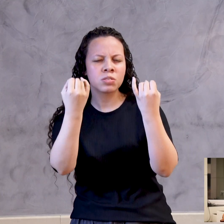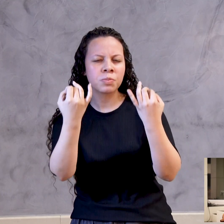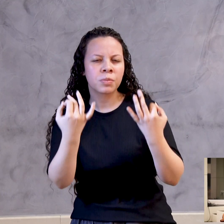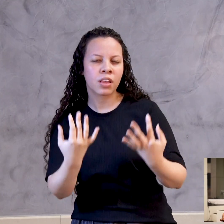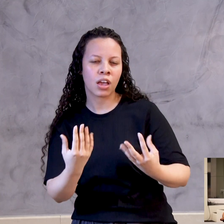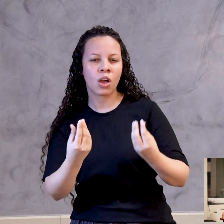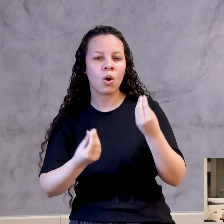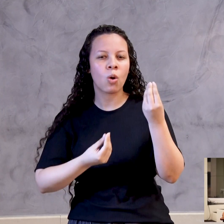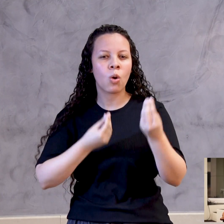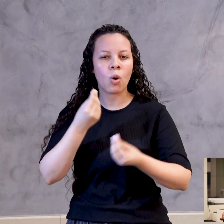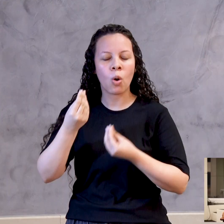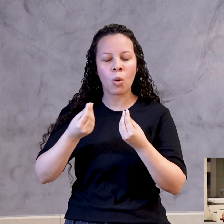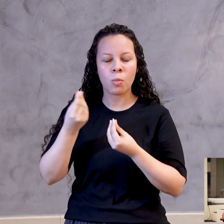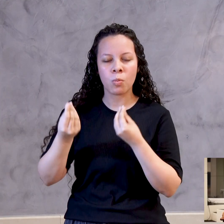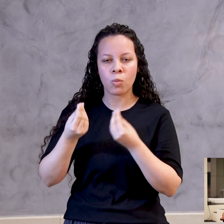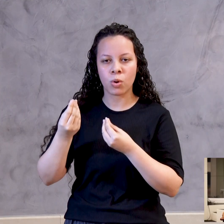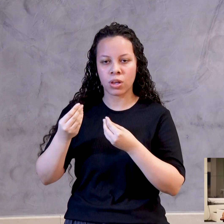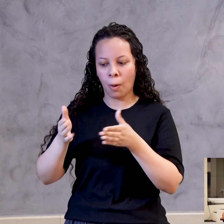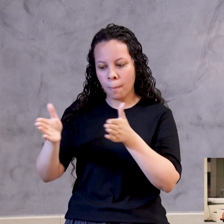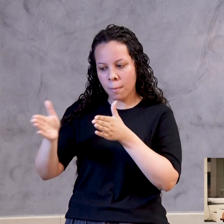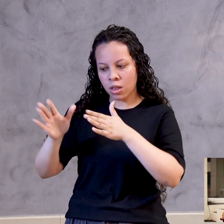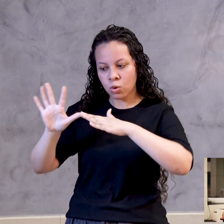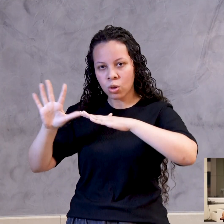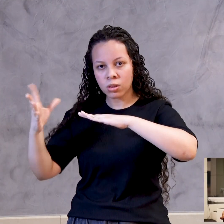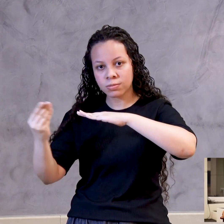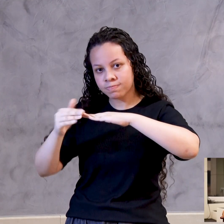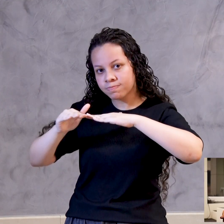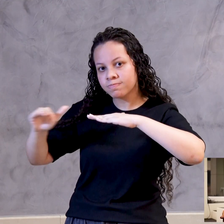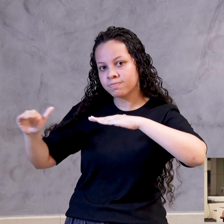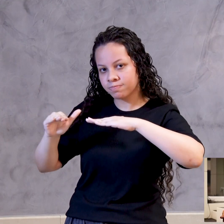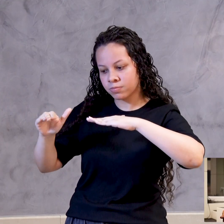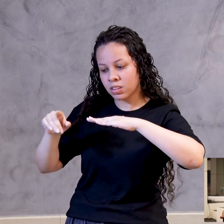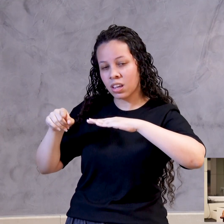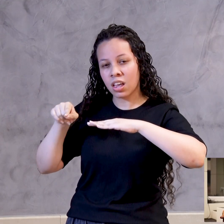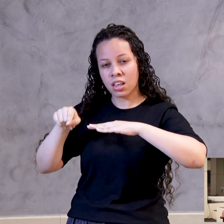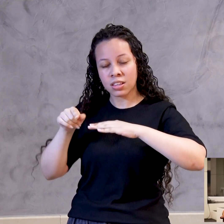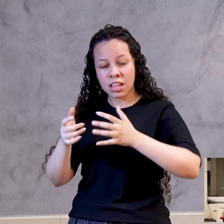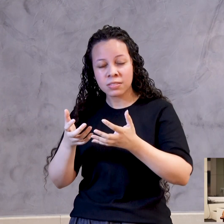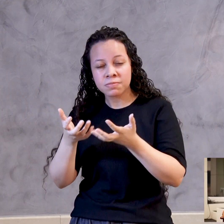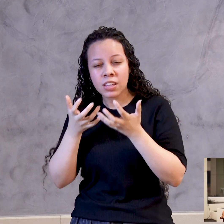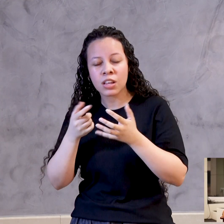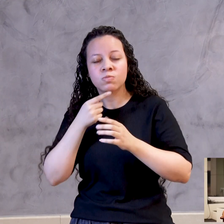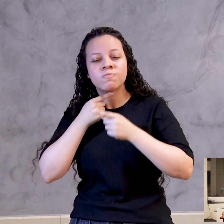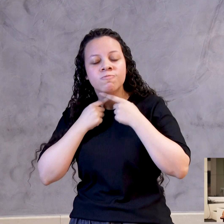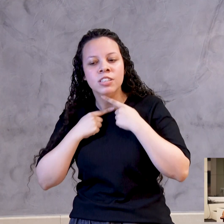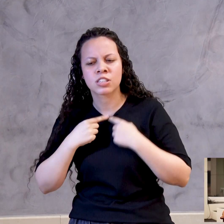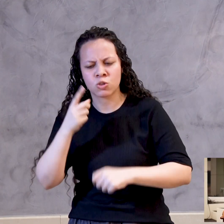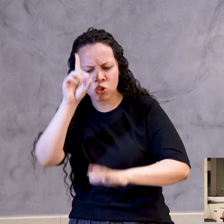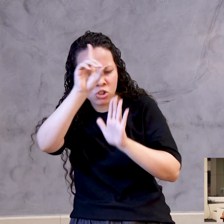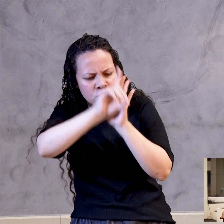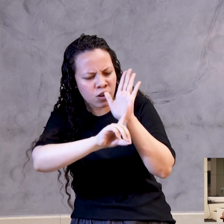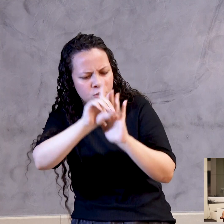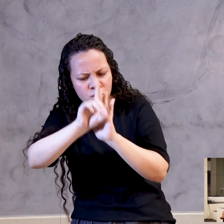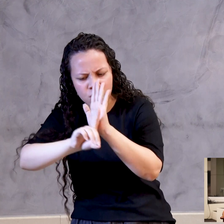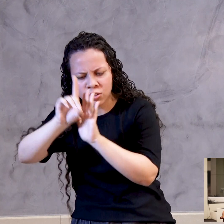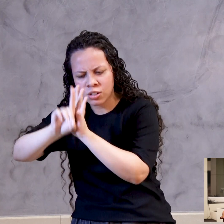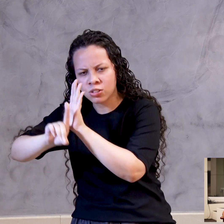condição de Laodiceia, direitos, essa busca por